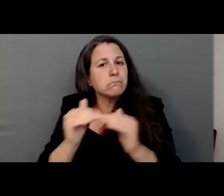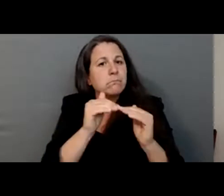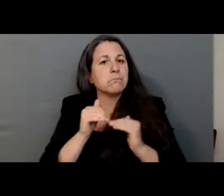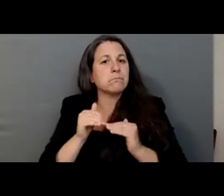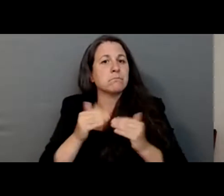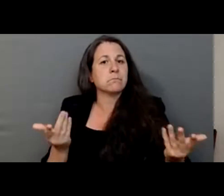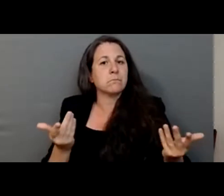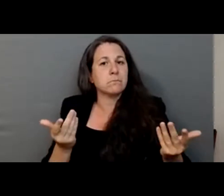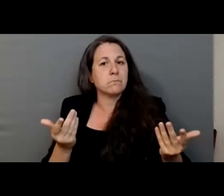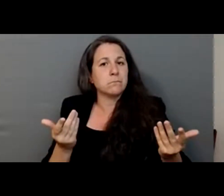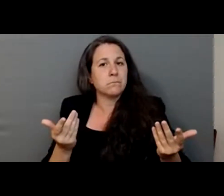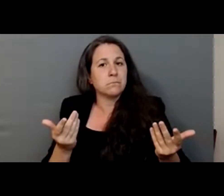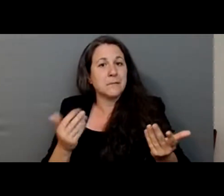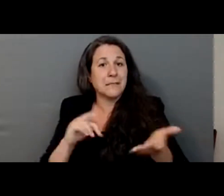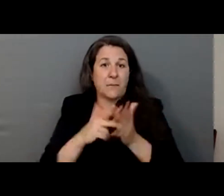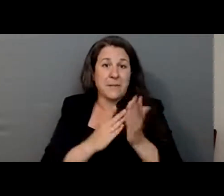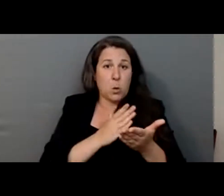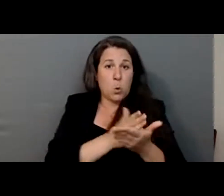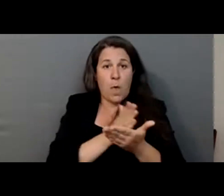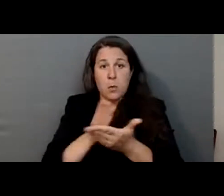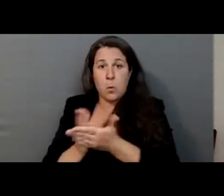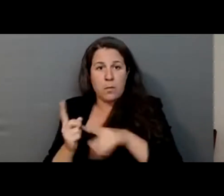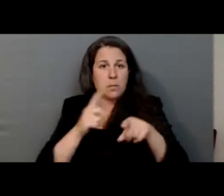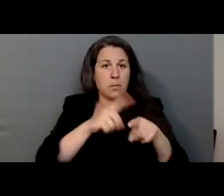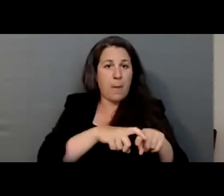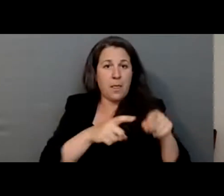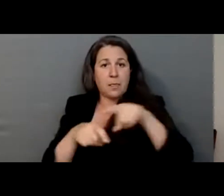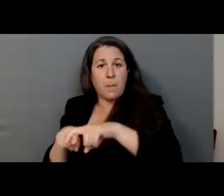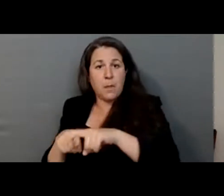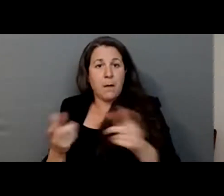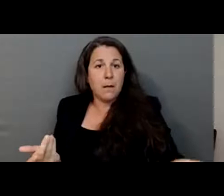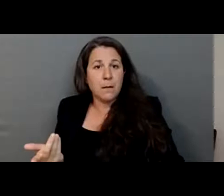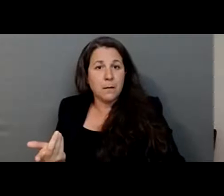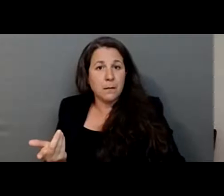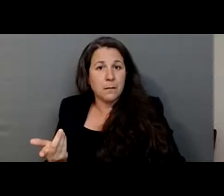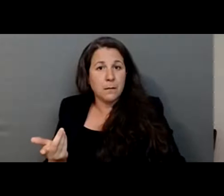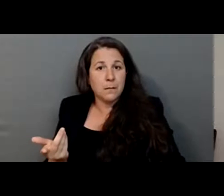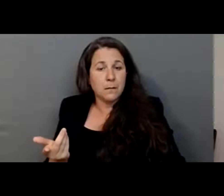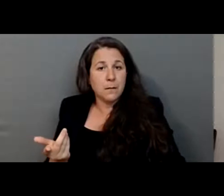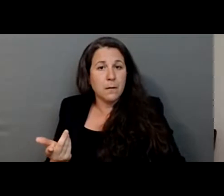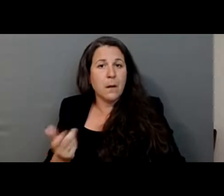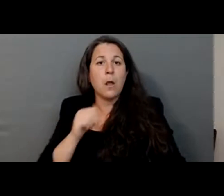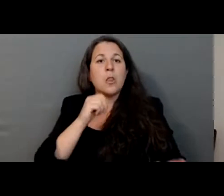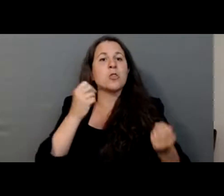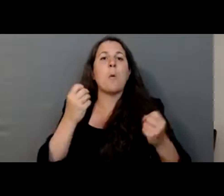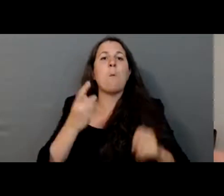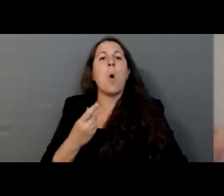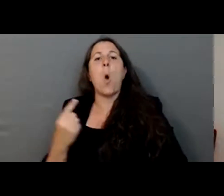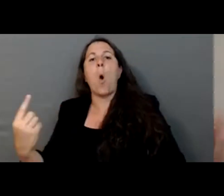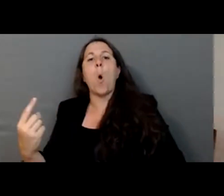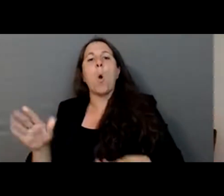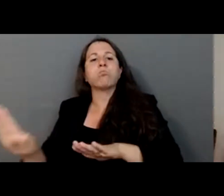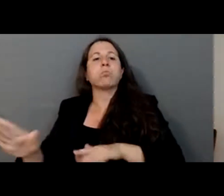termes d'interdépendance des droits et si vraiment nous voulons voir les choses comme non pas isolées les unes des autres,